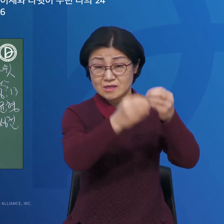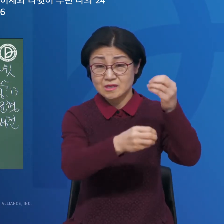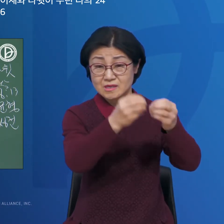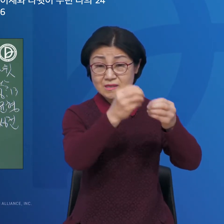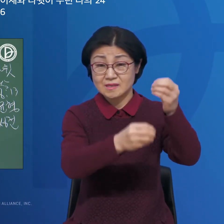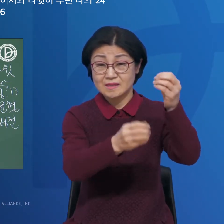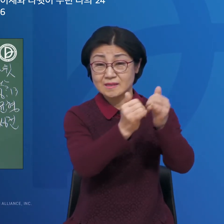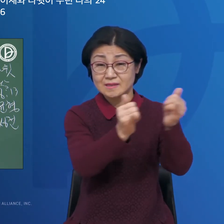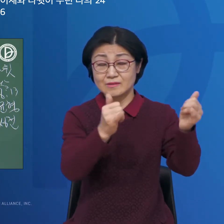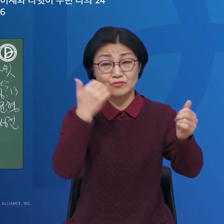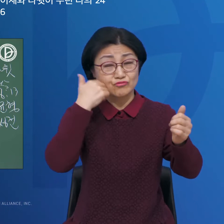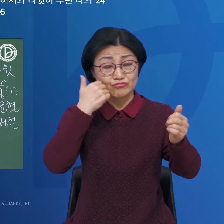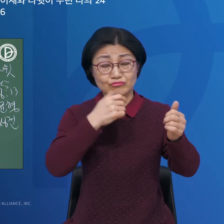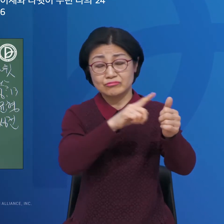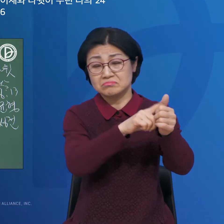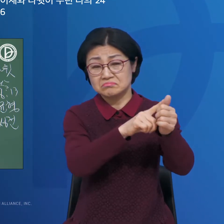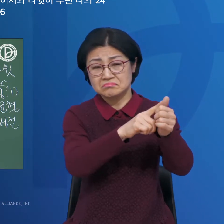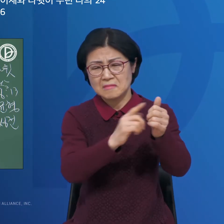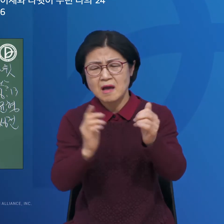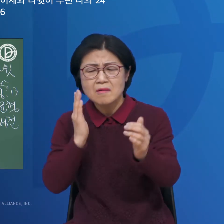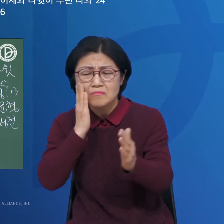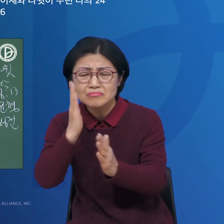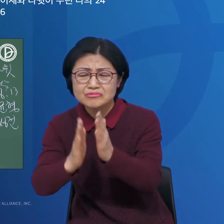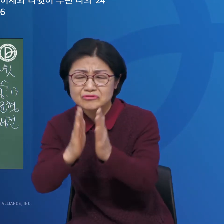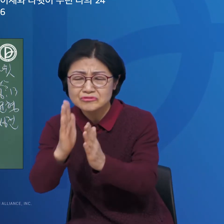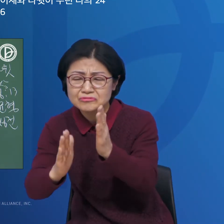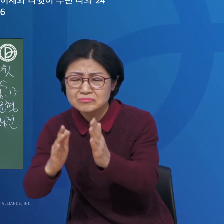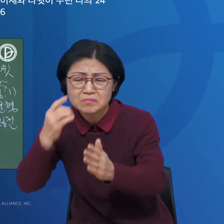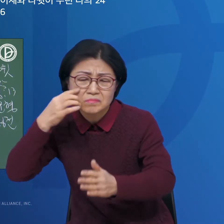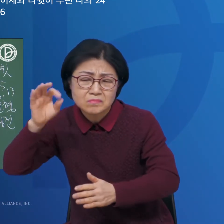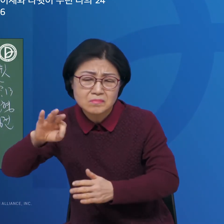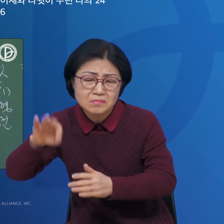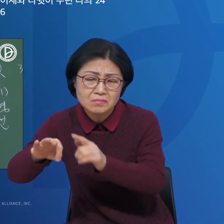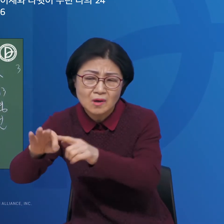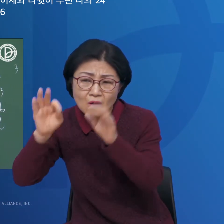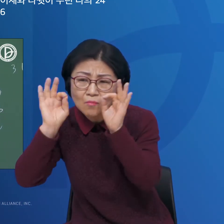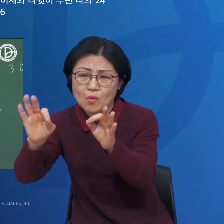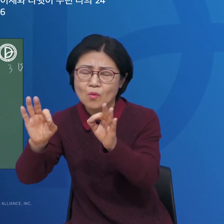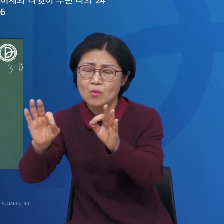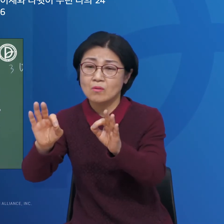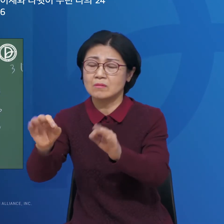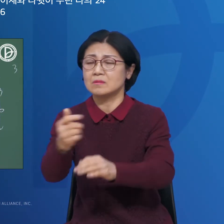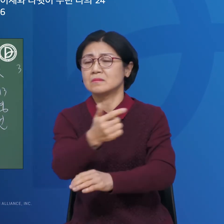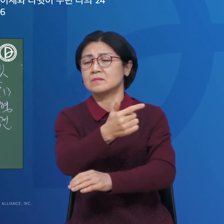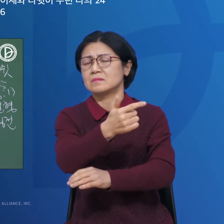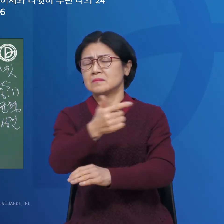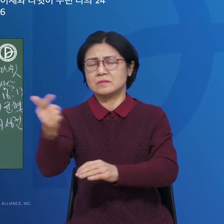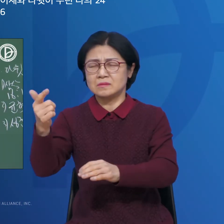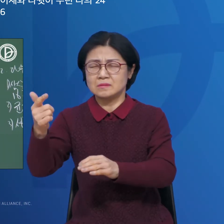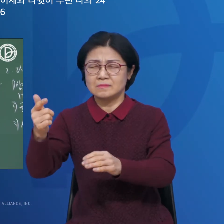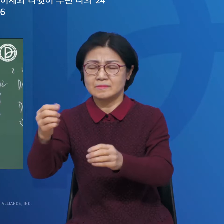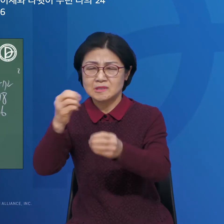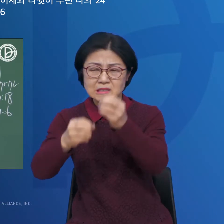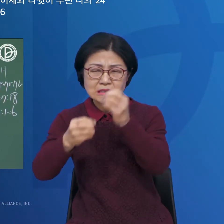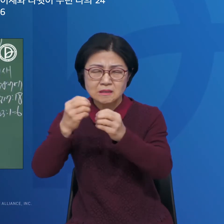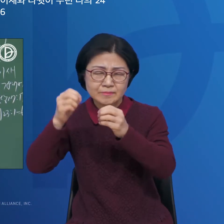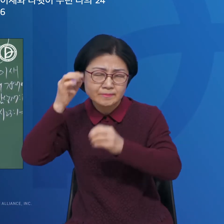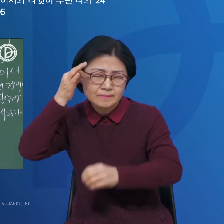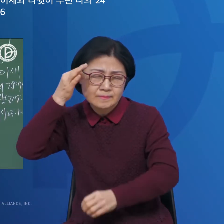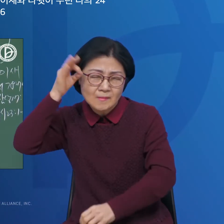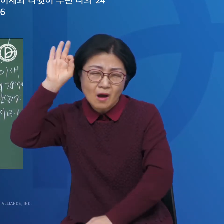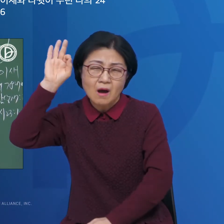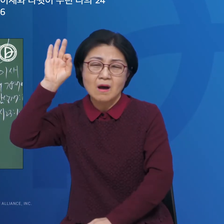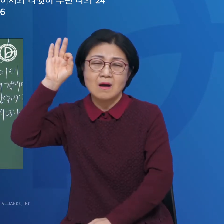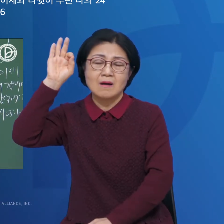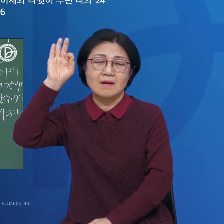풀. looks at a blade of grass and puts so much significance on it. 아, 우린 예사로 보는 그 풀을 보고요. 막 굉장히 의미를